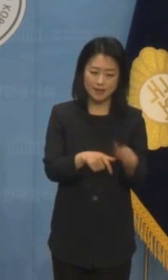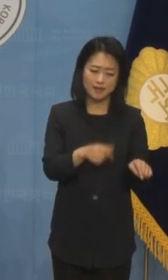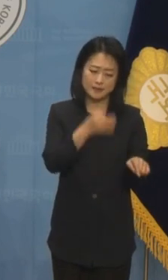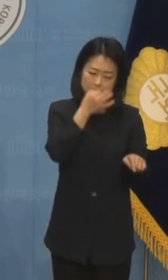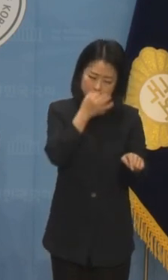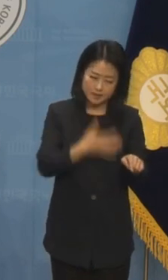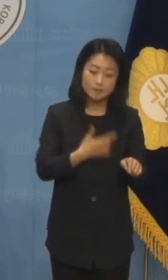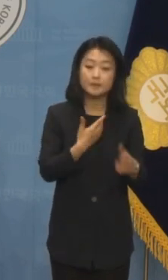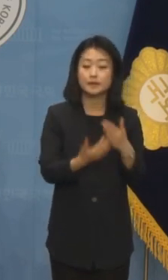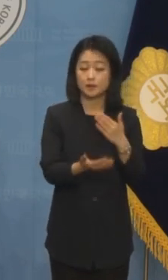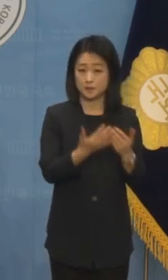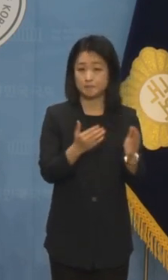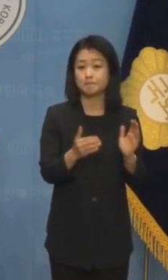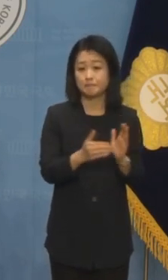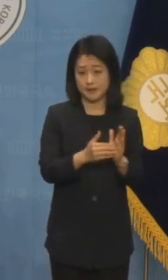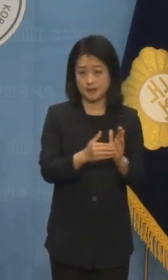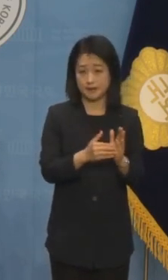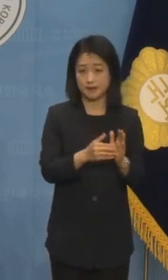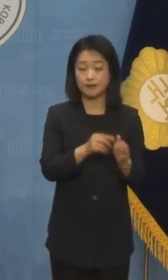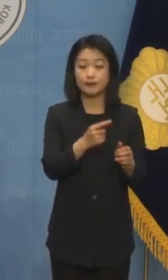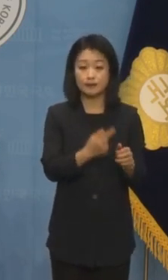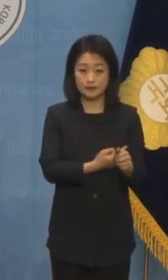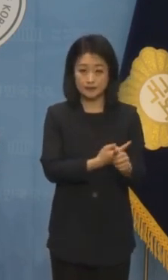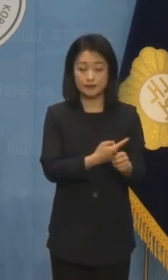힘듦을 겪었습니다. 그래서